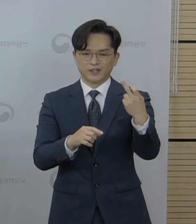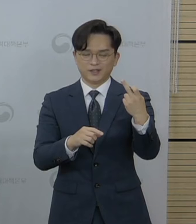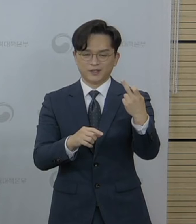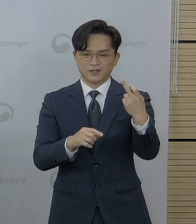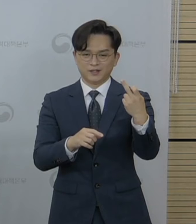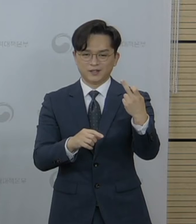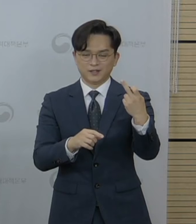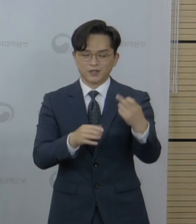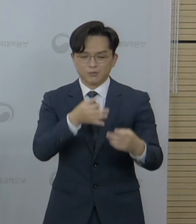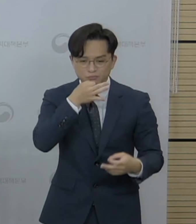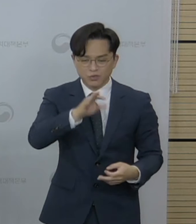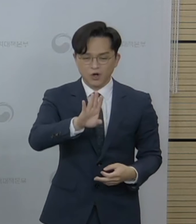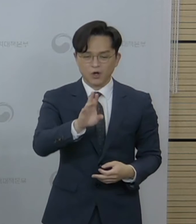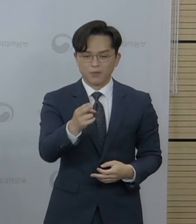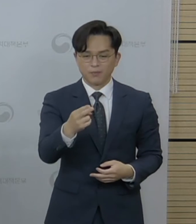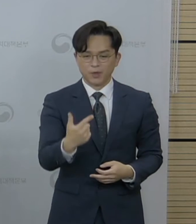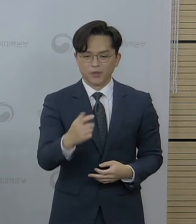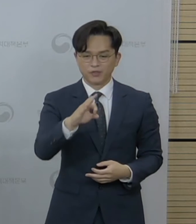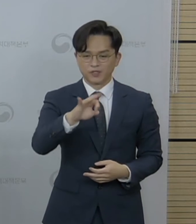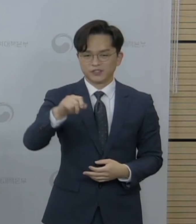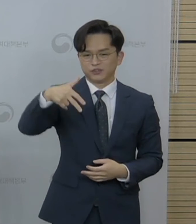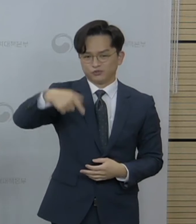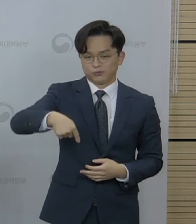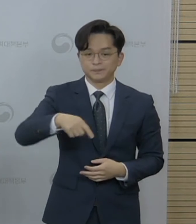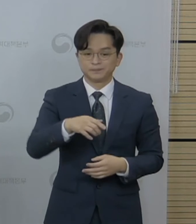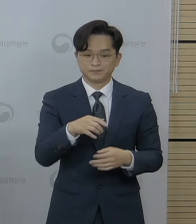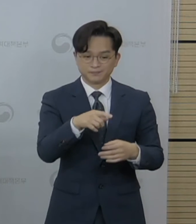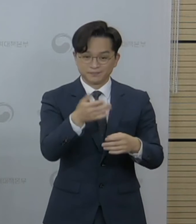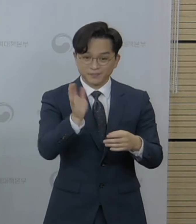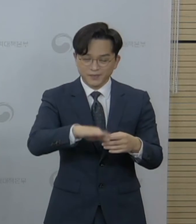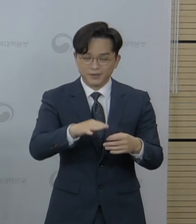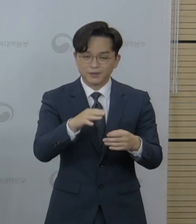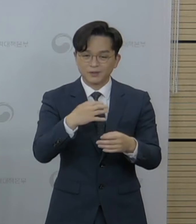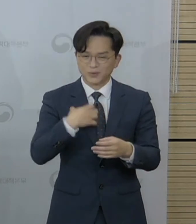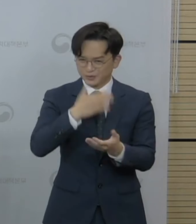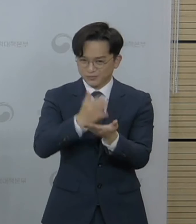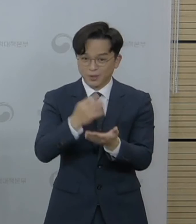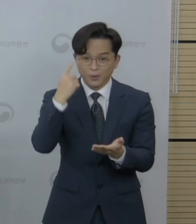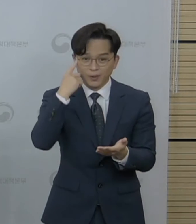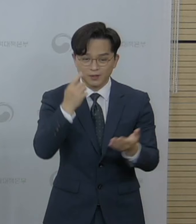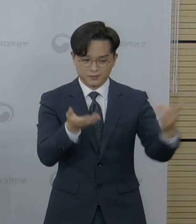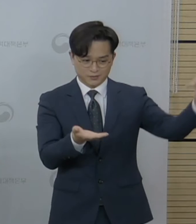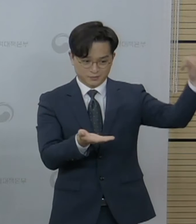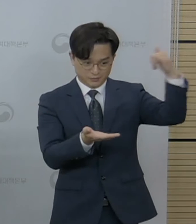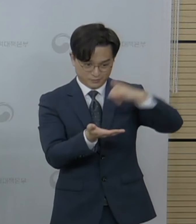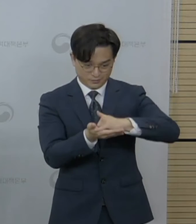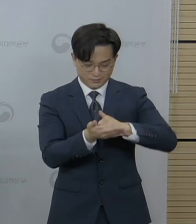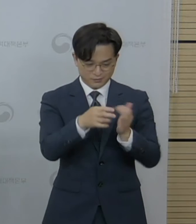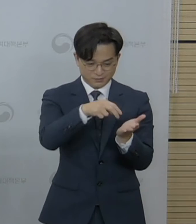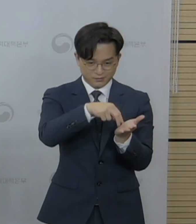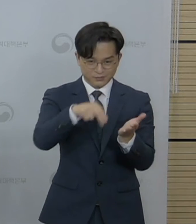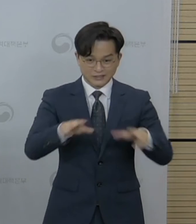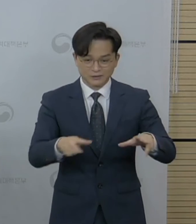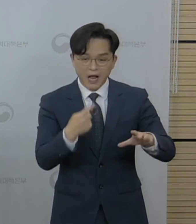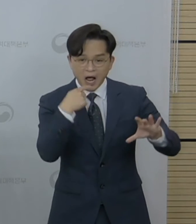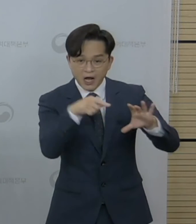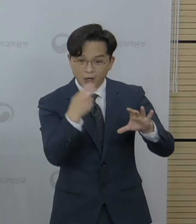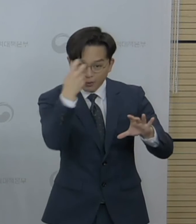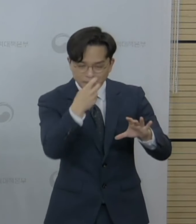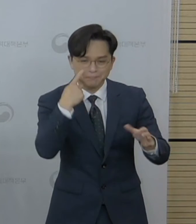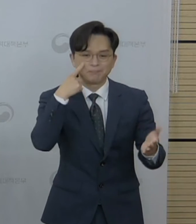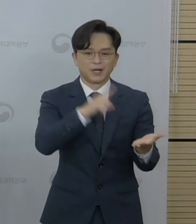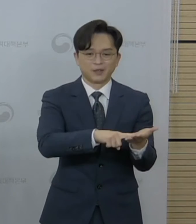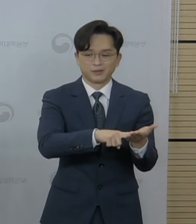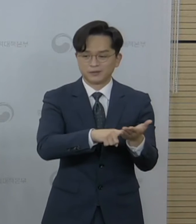변이주들은 모두 검역 단계 또는 입국 후 접촉자 중에서 발견된 것으로서 아직까지 지역사회